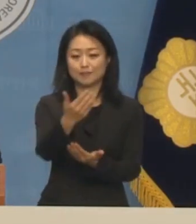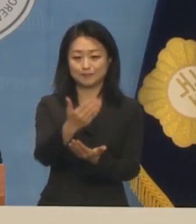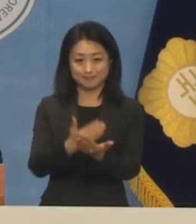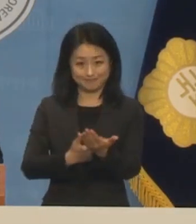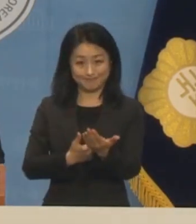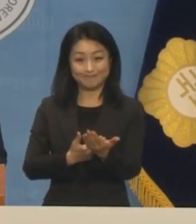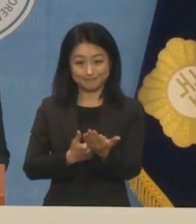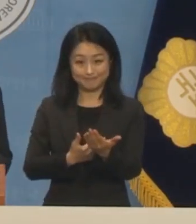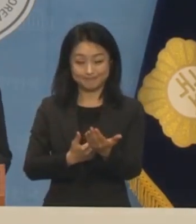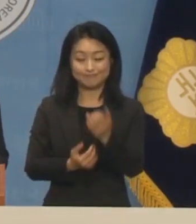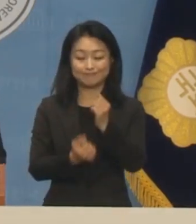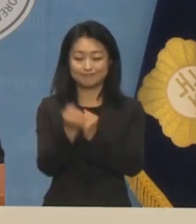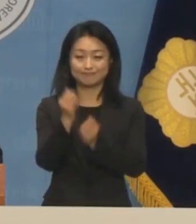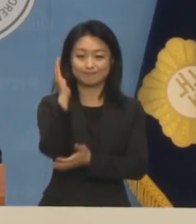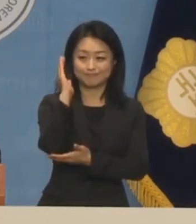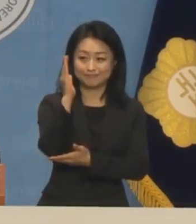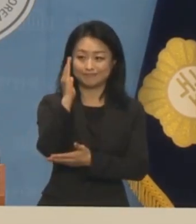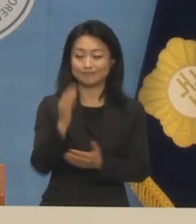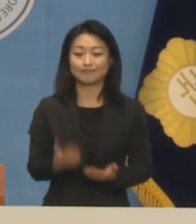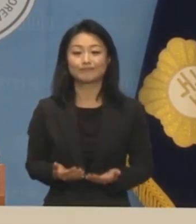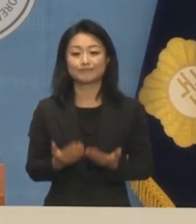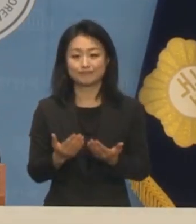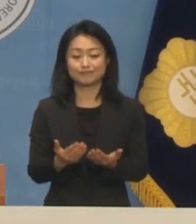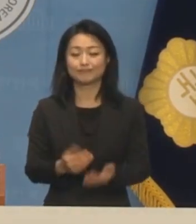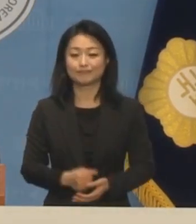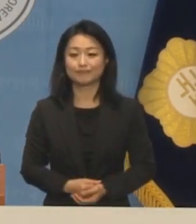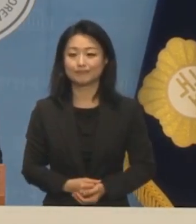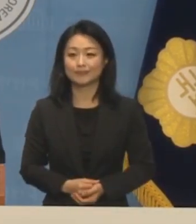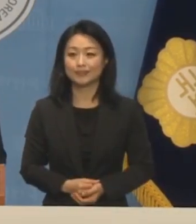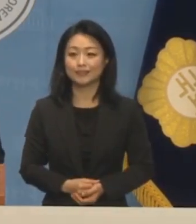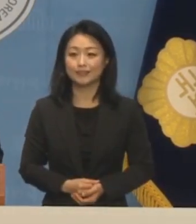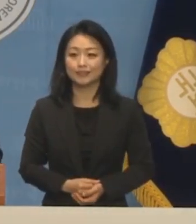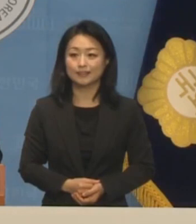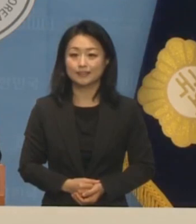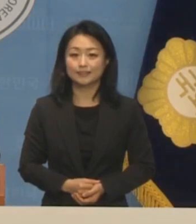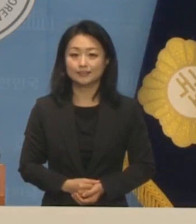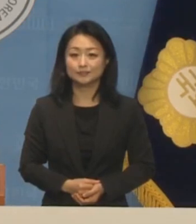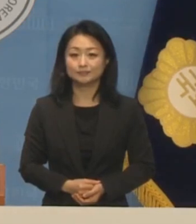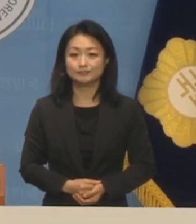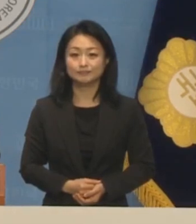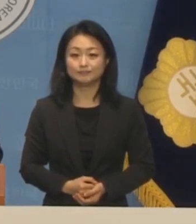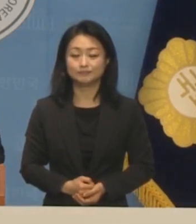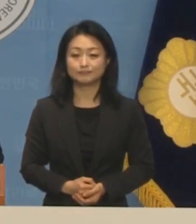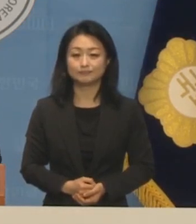김병주 의원님이 낭독하도록 하겠습니다.